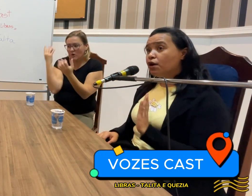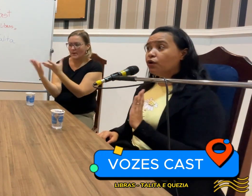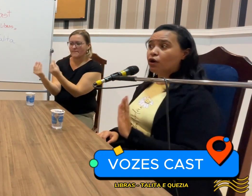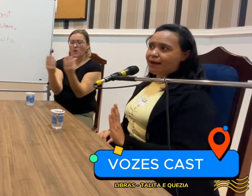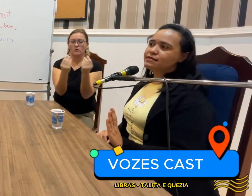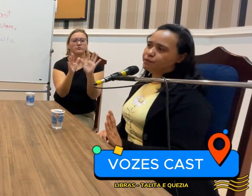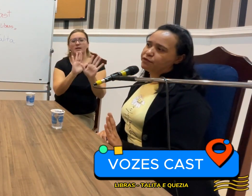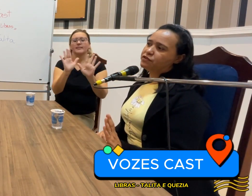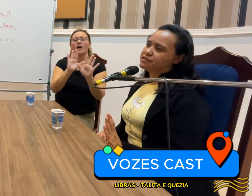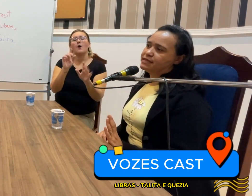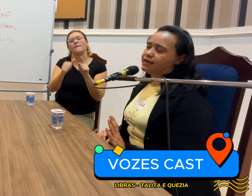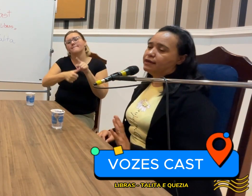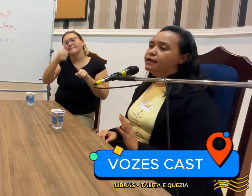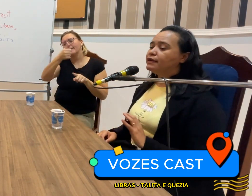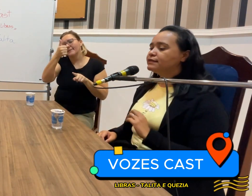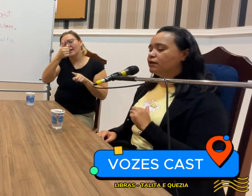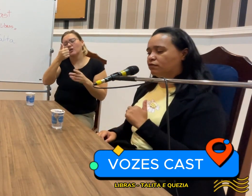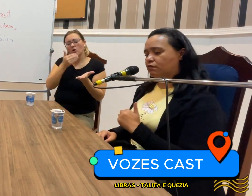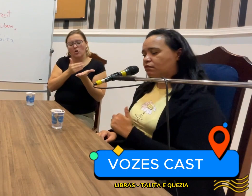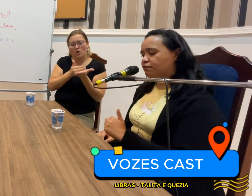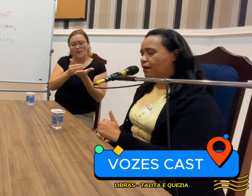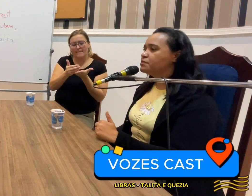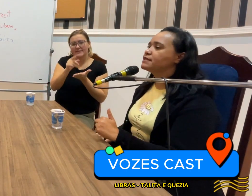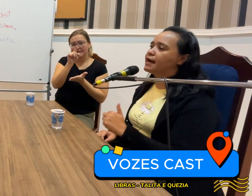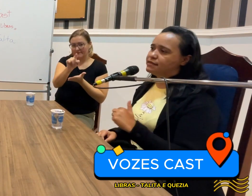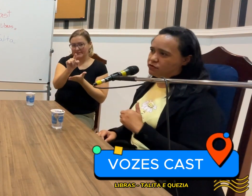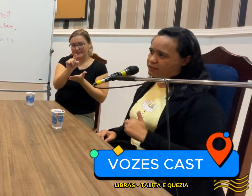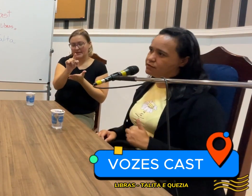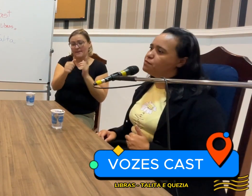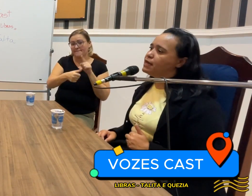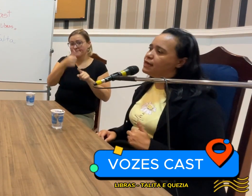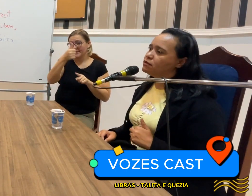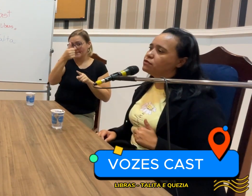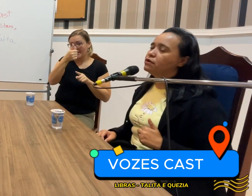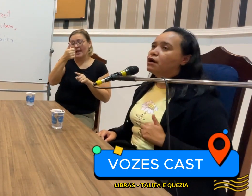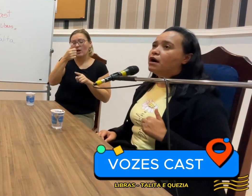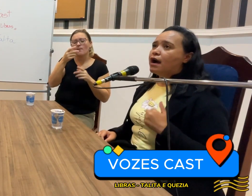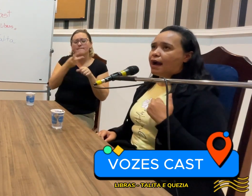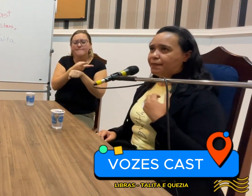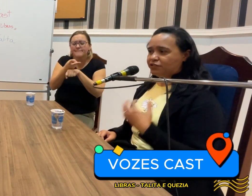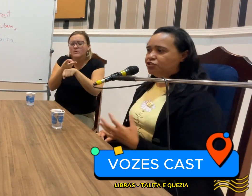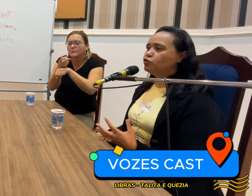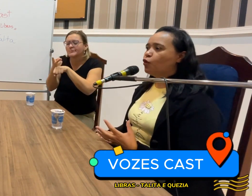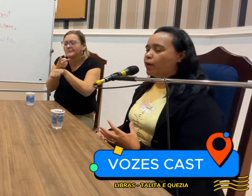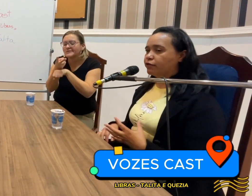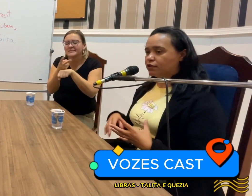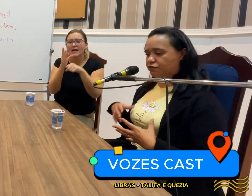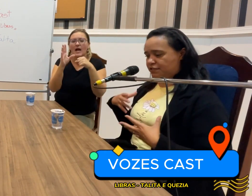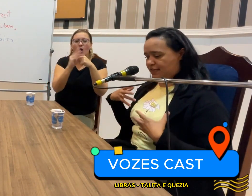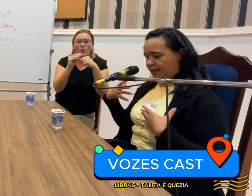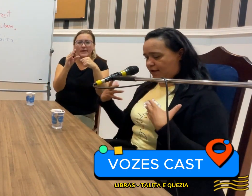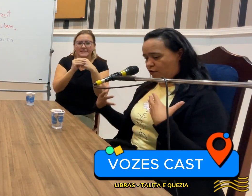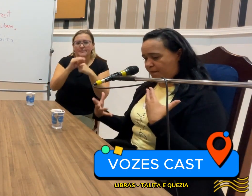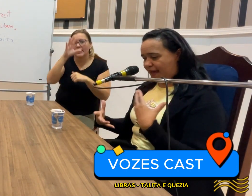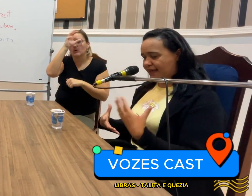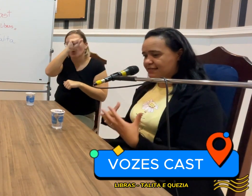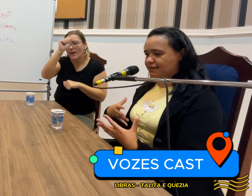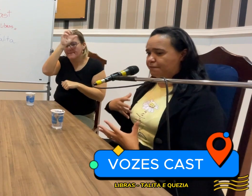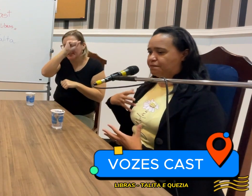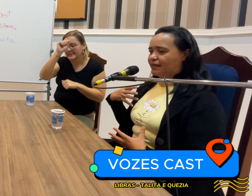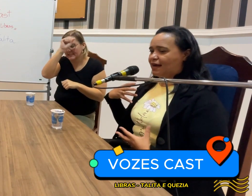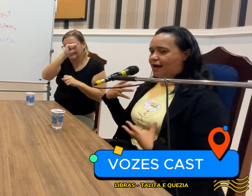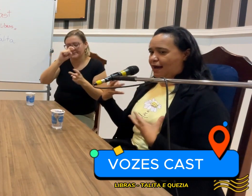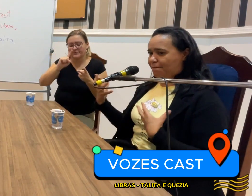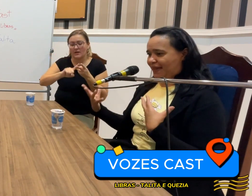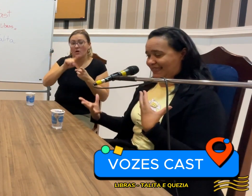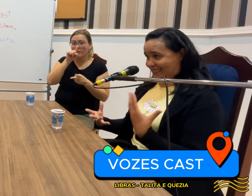né? Exatamente. Comece por você. Então, vá buscar esse conhecimento. A partir do momento que você